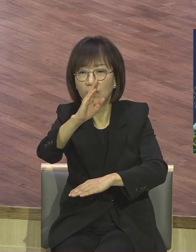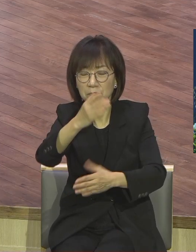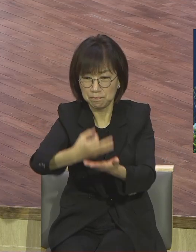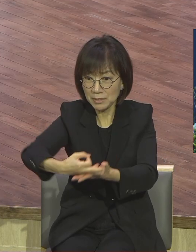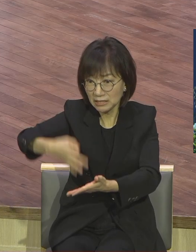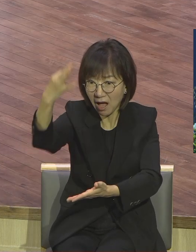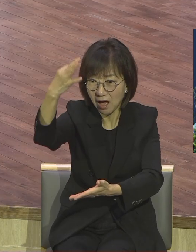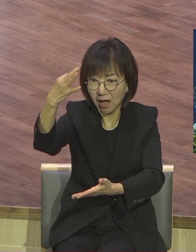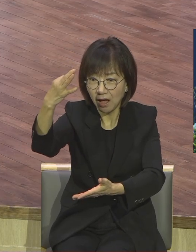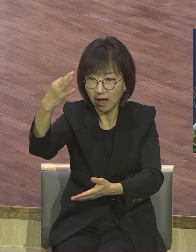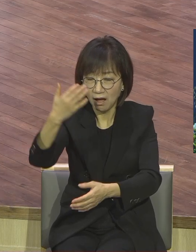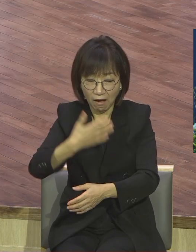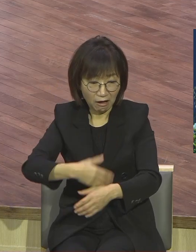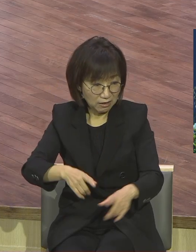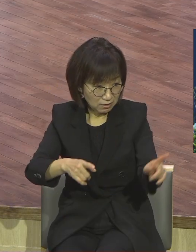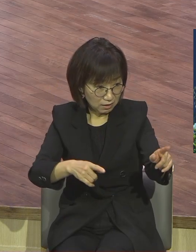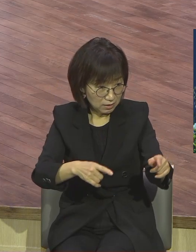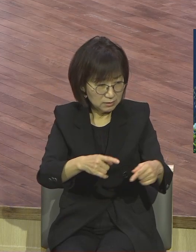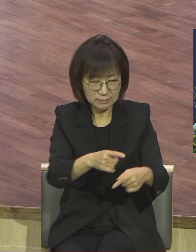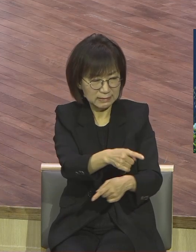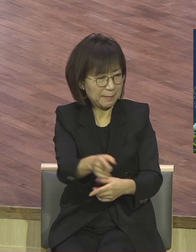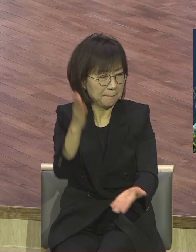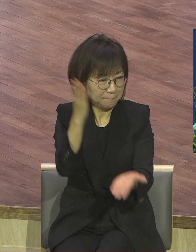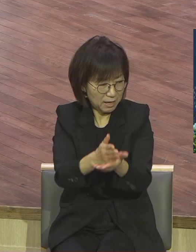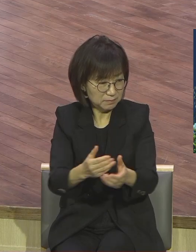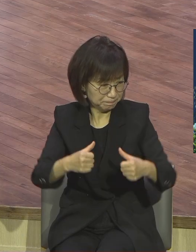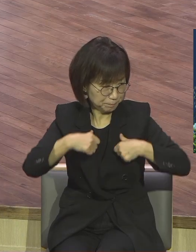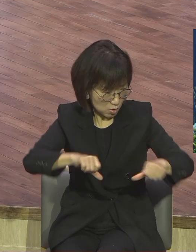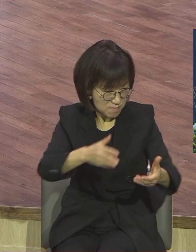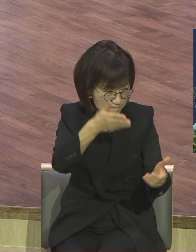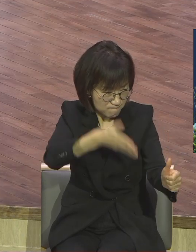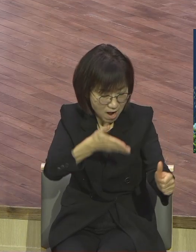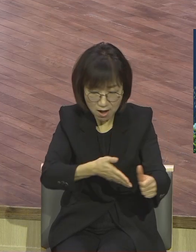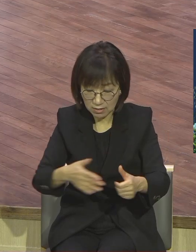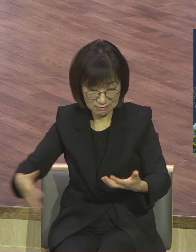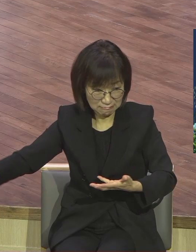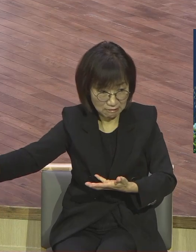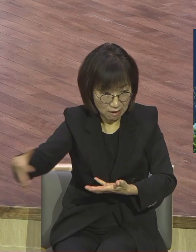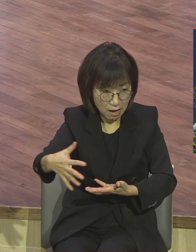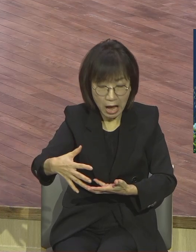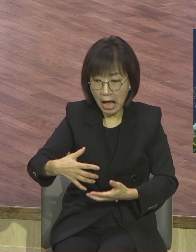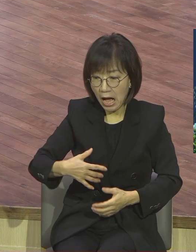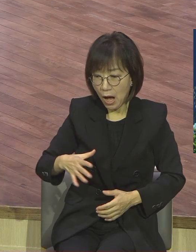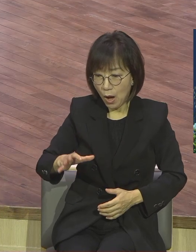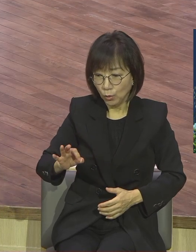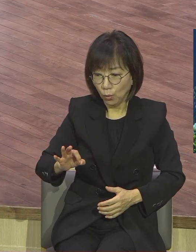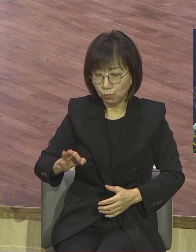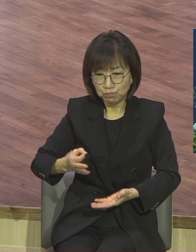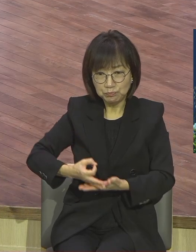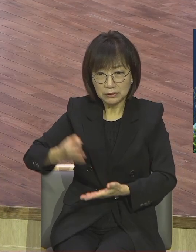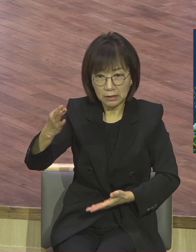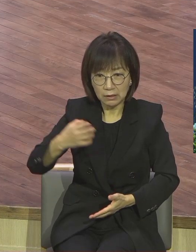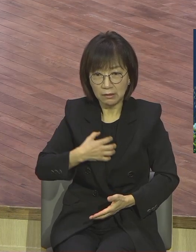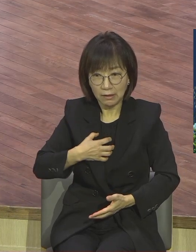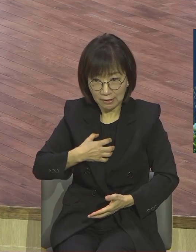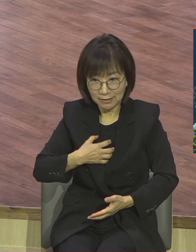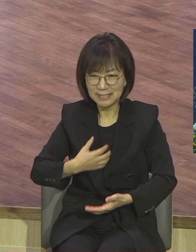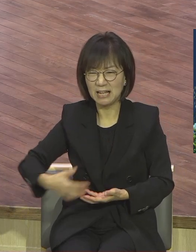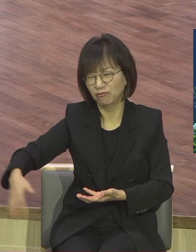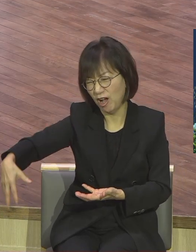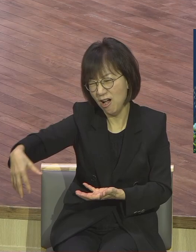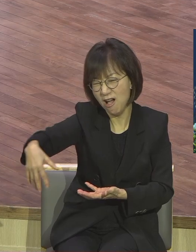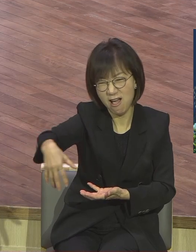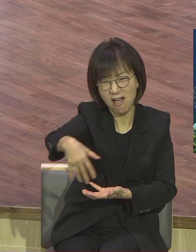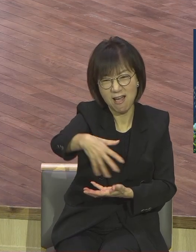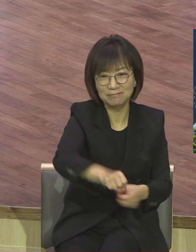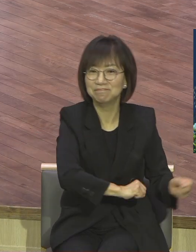그런데다가 끝나면 뭐 할 거냐 말이에요. 그래서 이제 참 제가 이 헌당하고는 할 거 많아요.